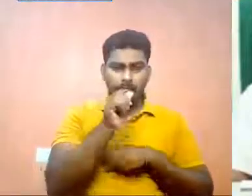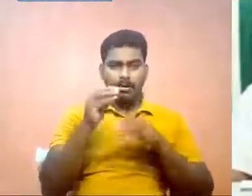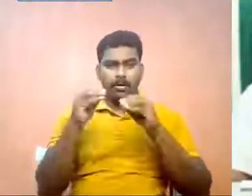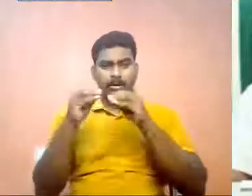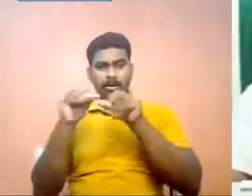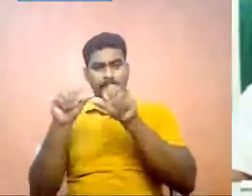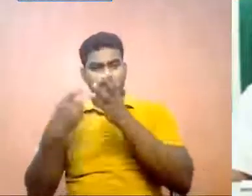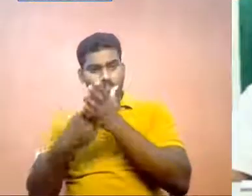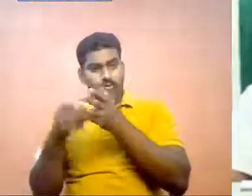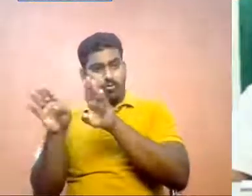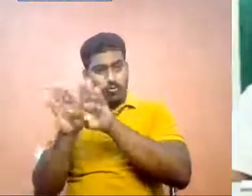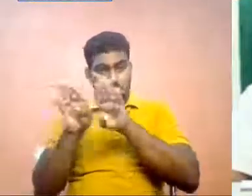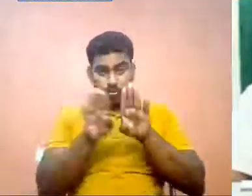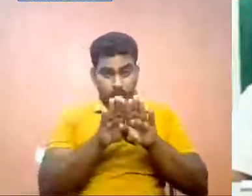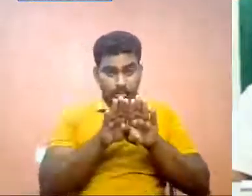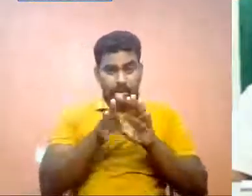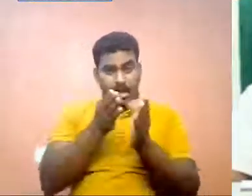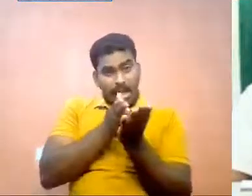അതിനെന്താണ് മാർഗമെന്നത്